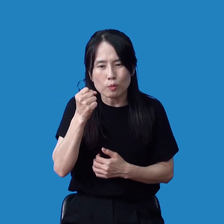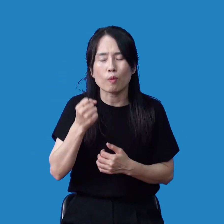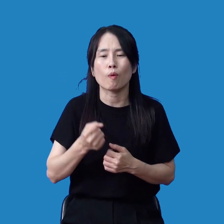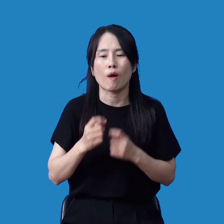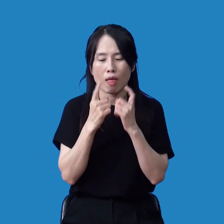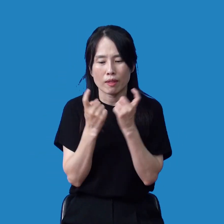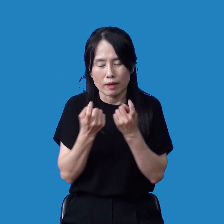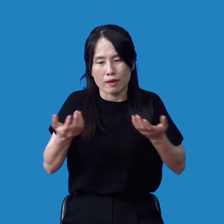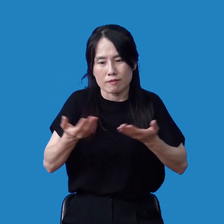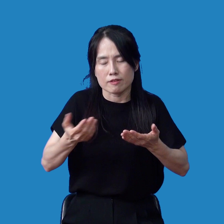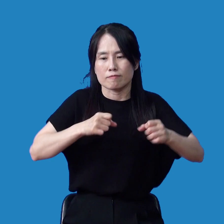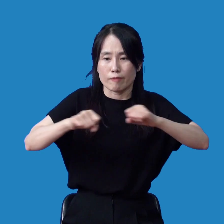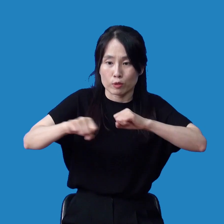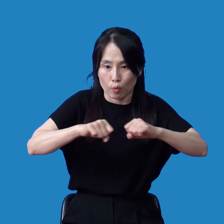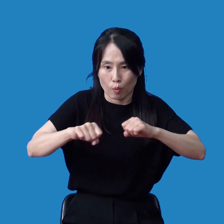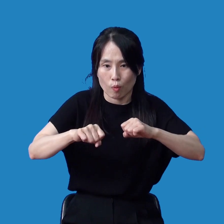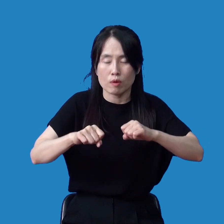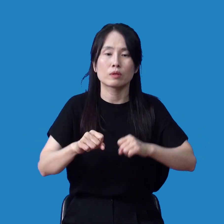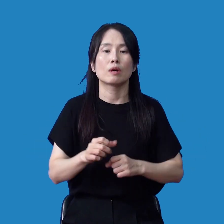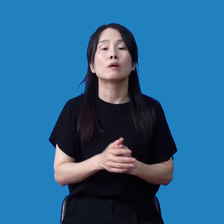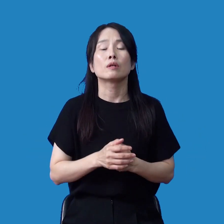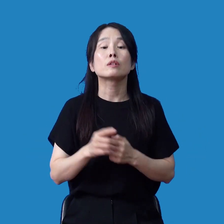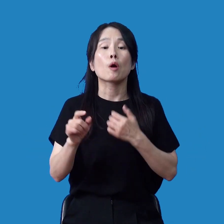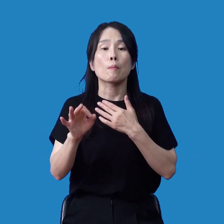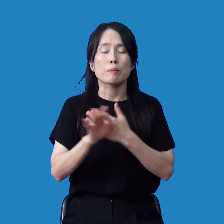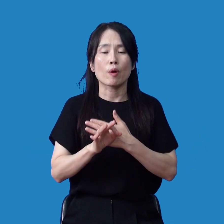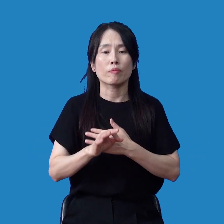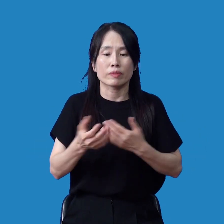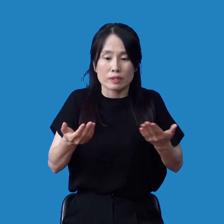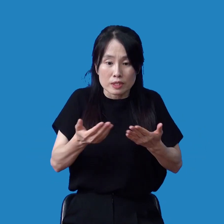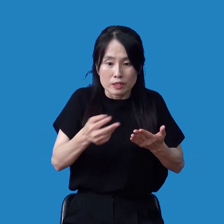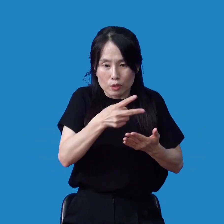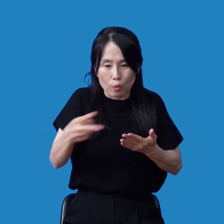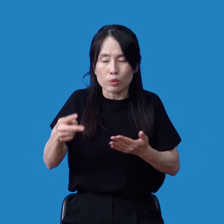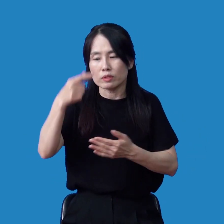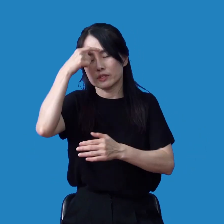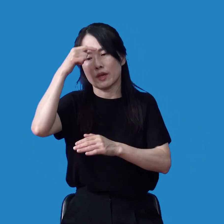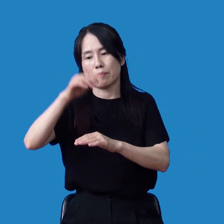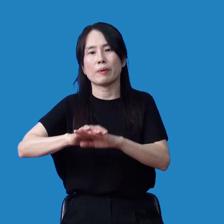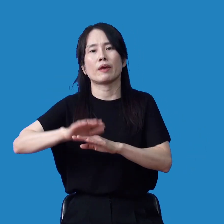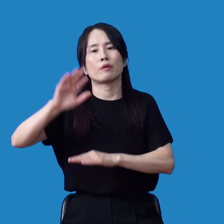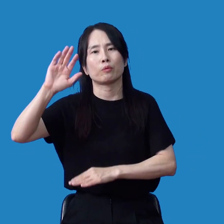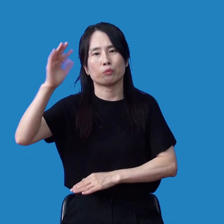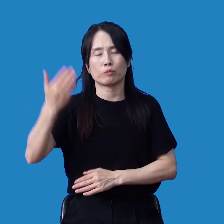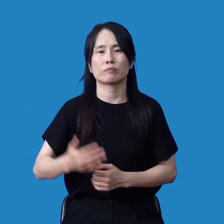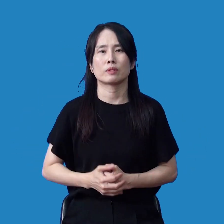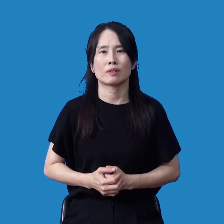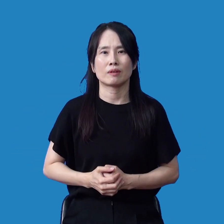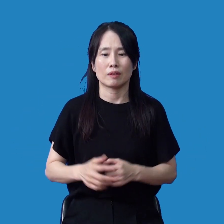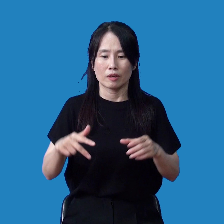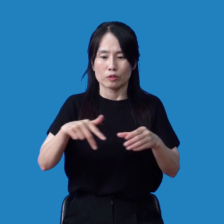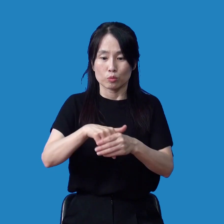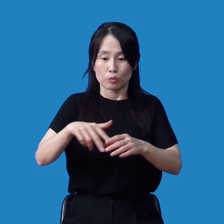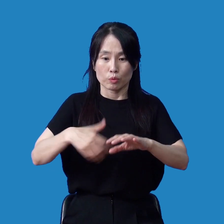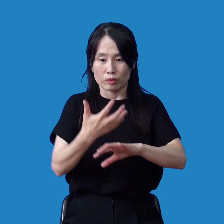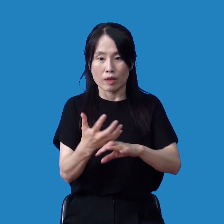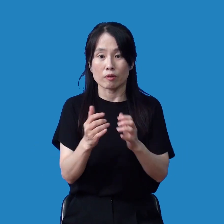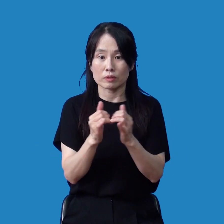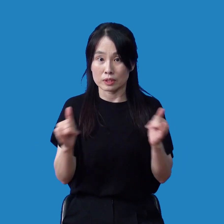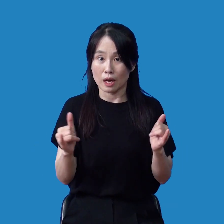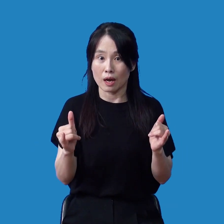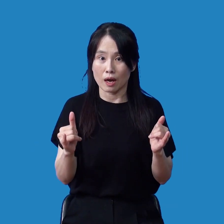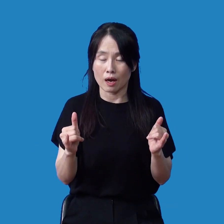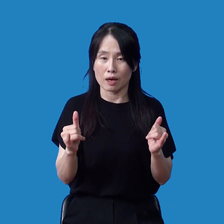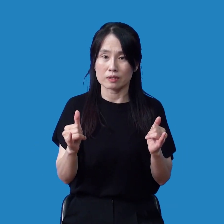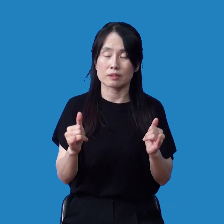했습니다. 그러면 일이 바로 예배이죠. 그 종교개혁자들은 동사보다도